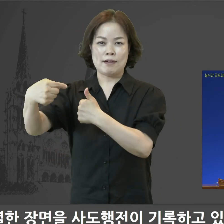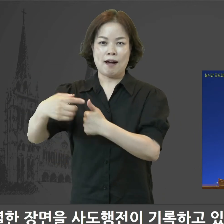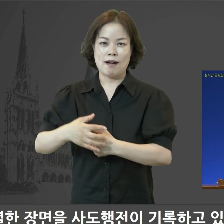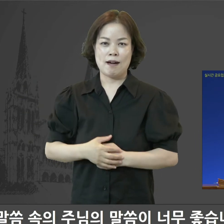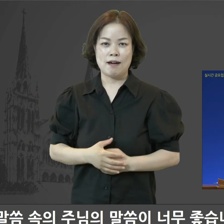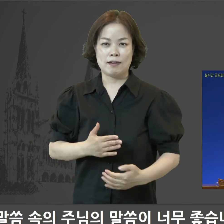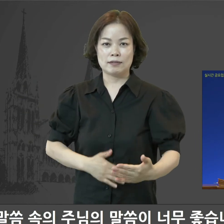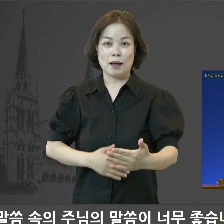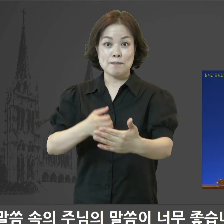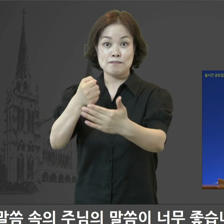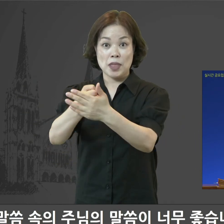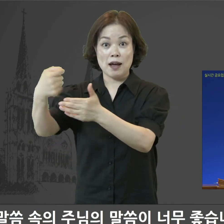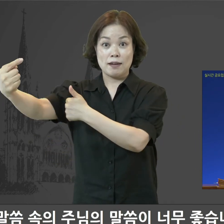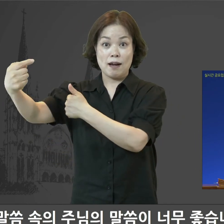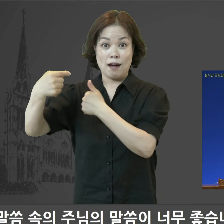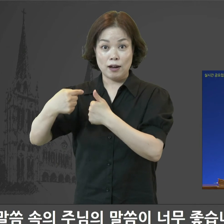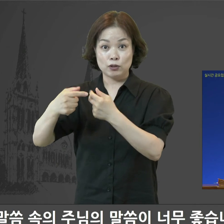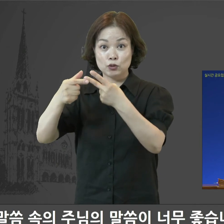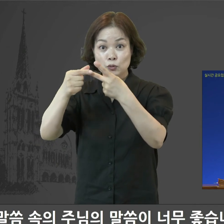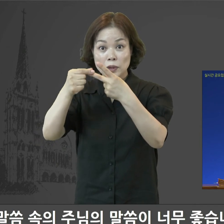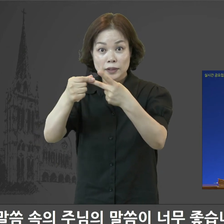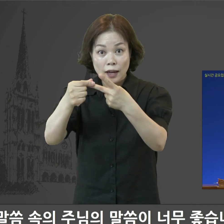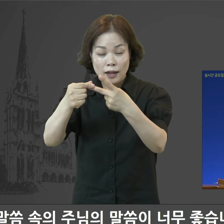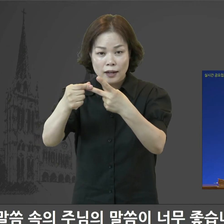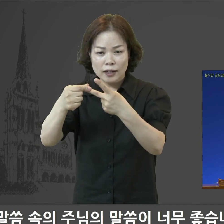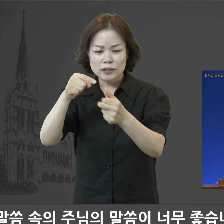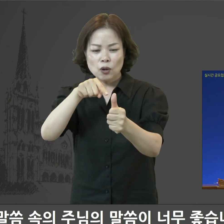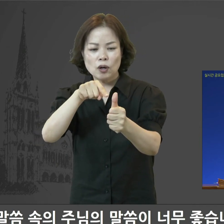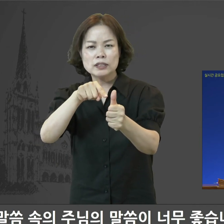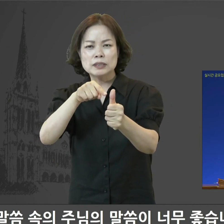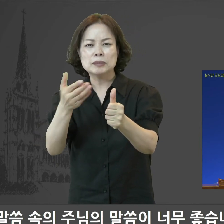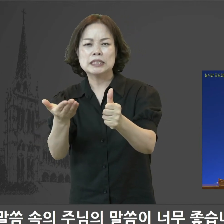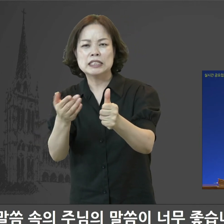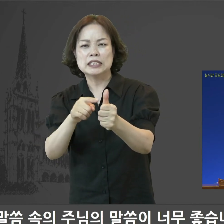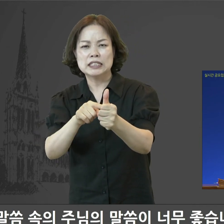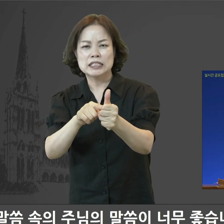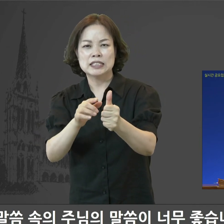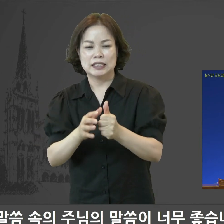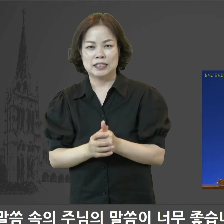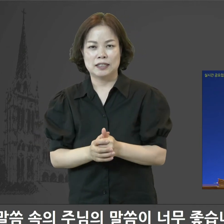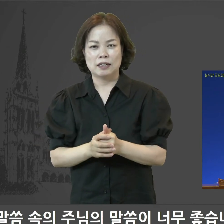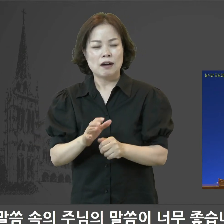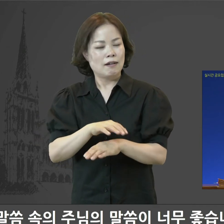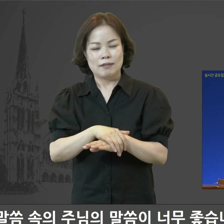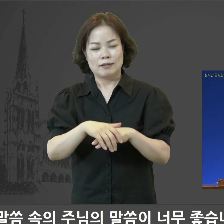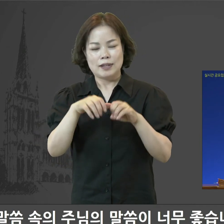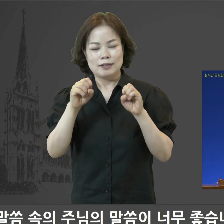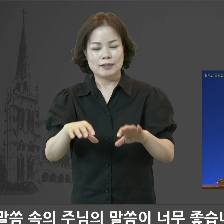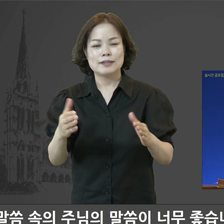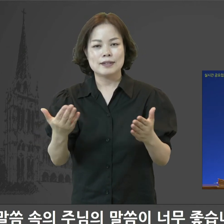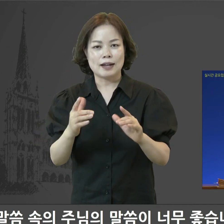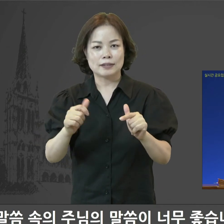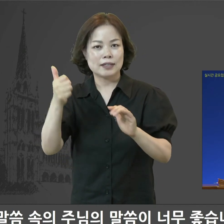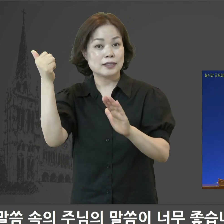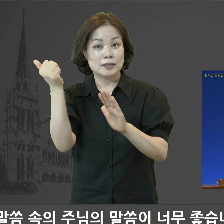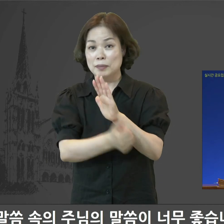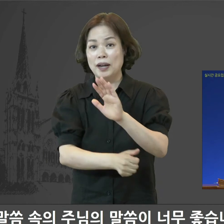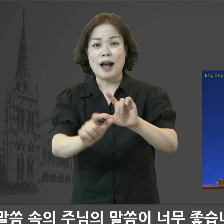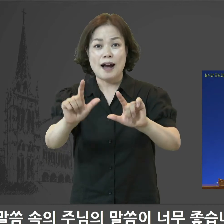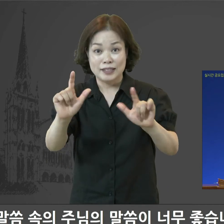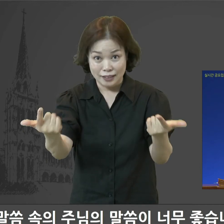담대하라. 두 번째, 네가 지금 하고 있는 일이 허튼 일이 아니다, 실패한 일이